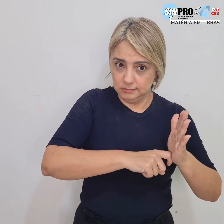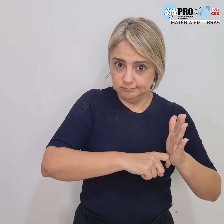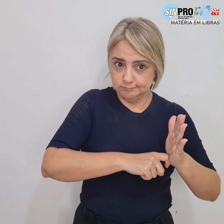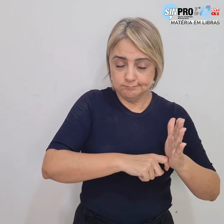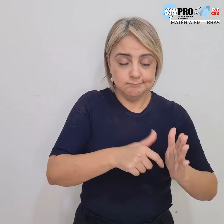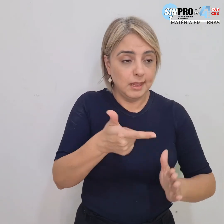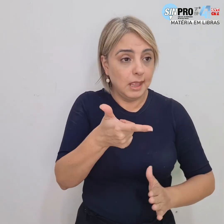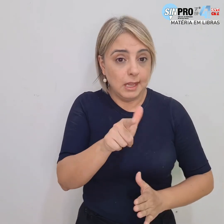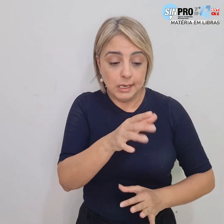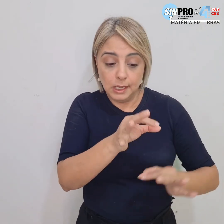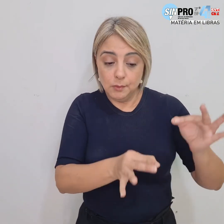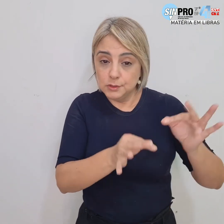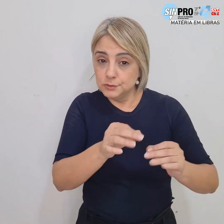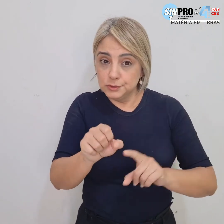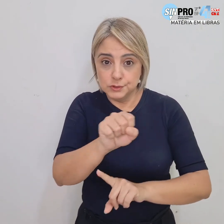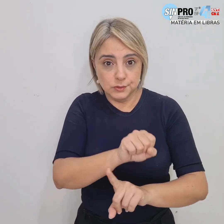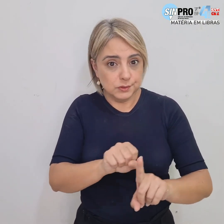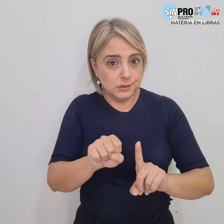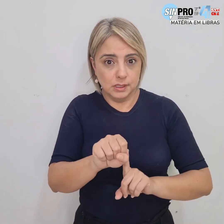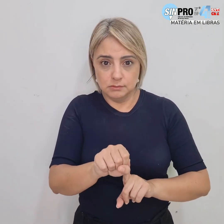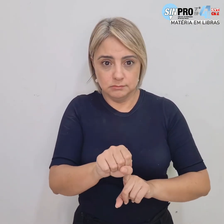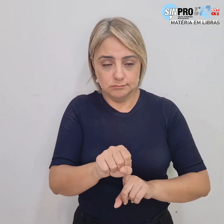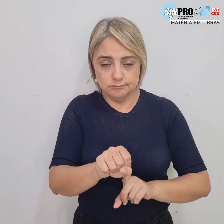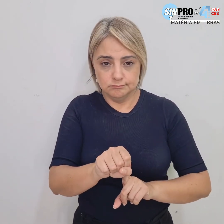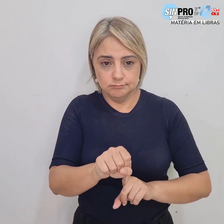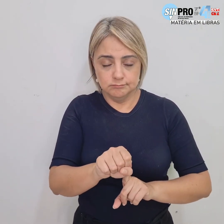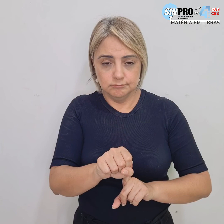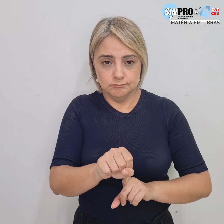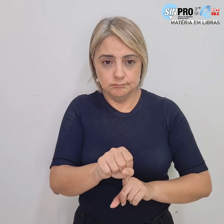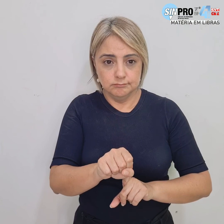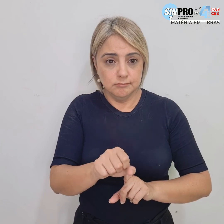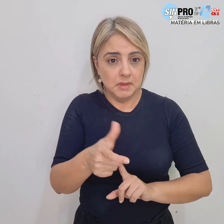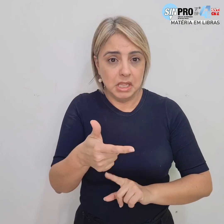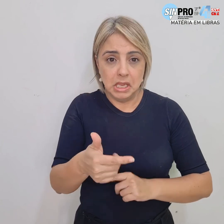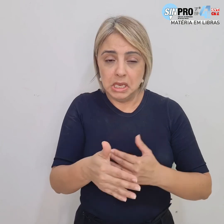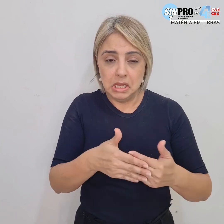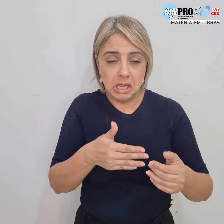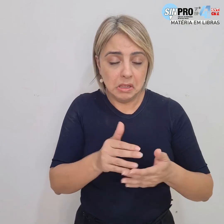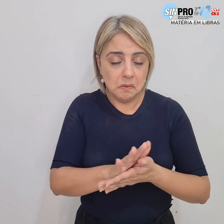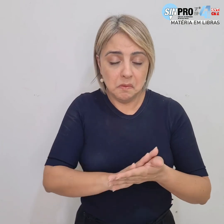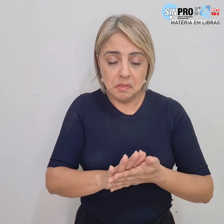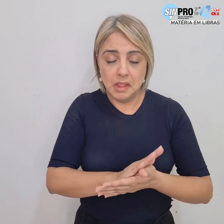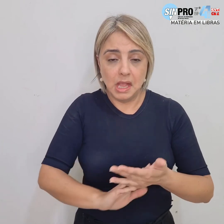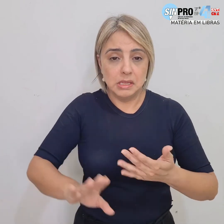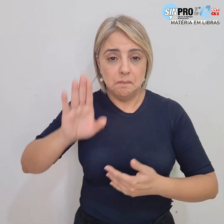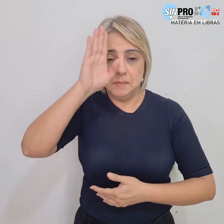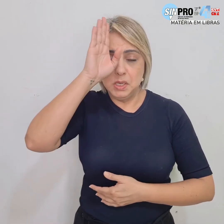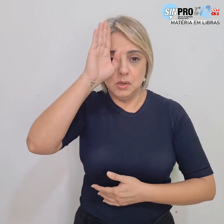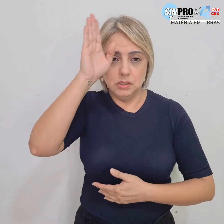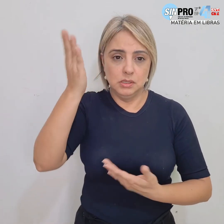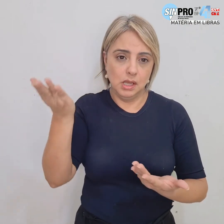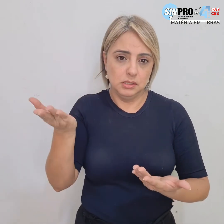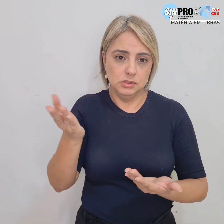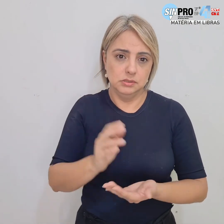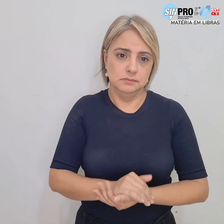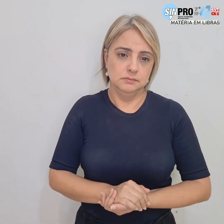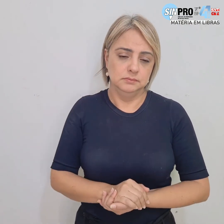nem com a justiça social e nem com o que deveria ser a prioridade,